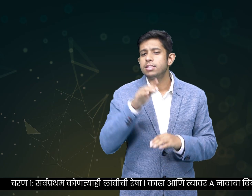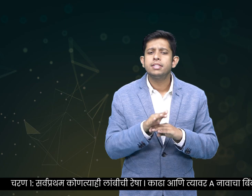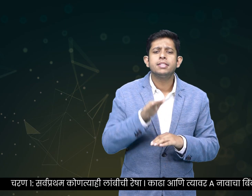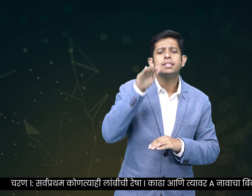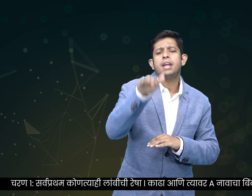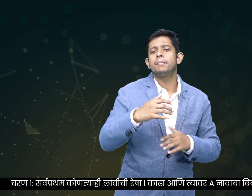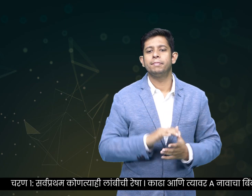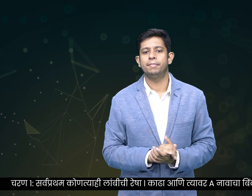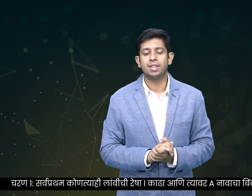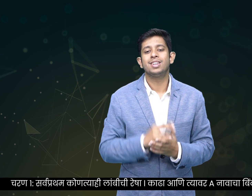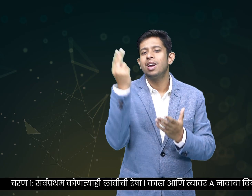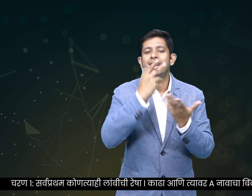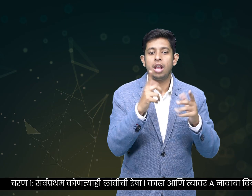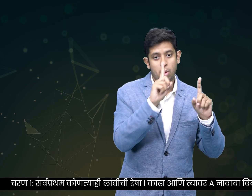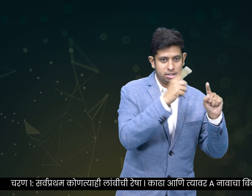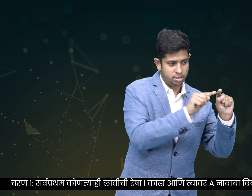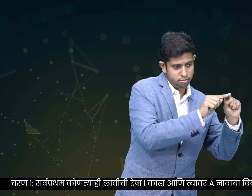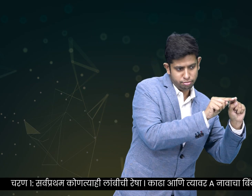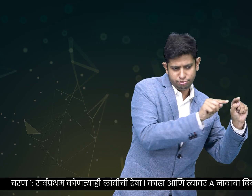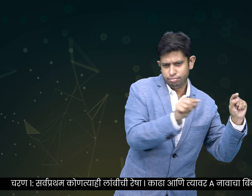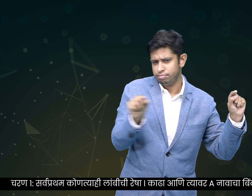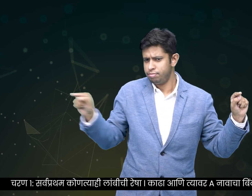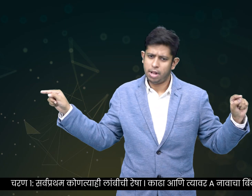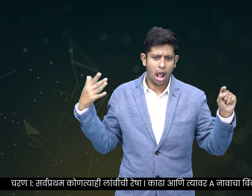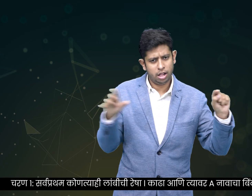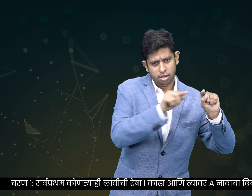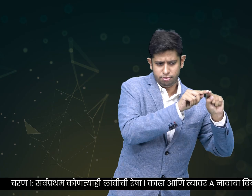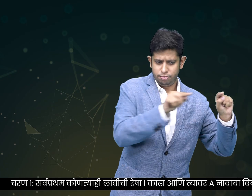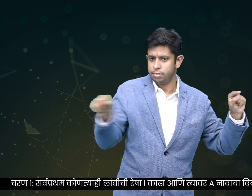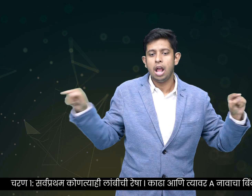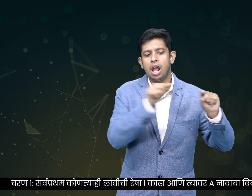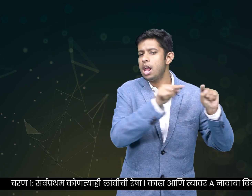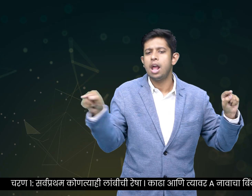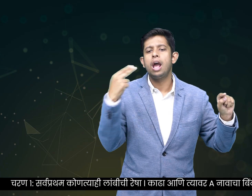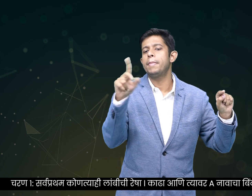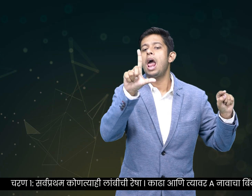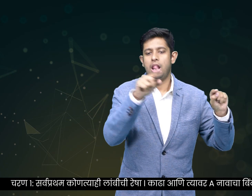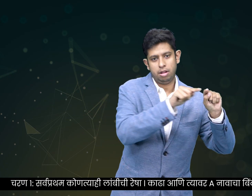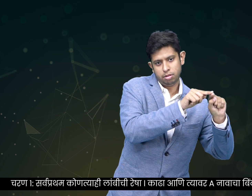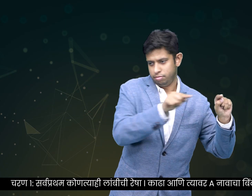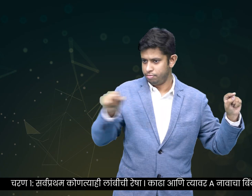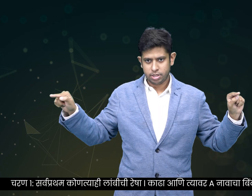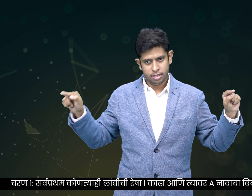1. सर्वप्रथम कोणत्याही लांबीचा रेषा A काढा आणि त्यावर A नावाचा बिंदू चिन्हांकित करा.